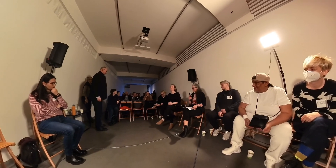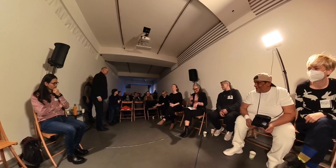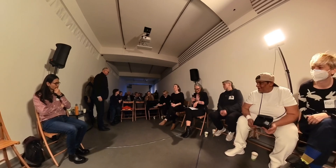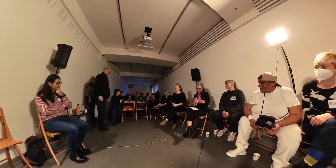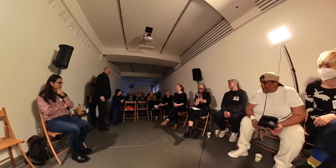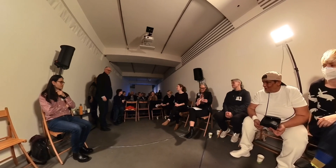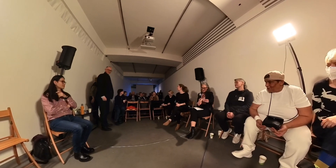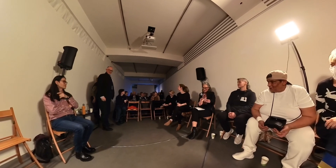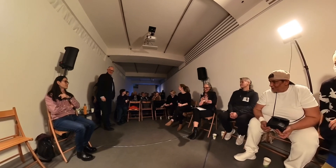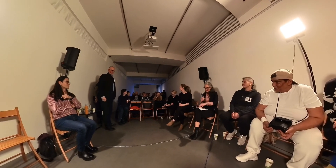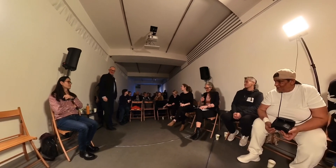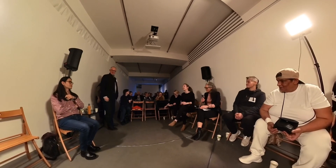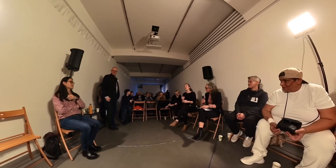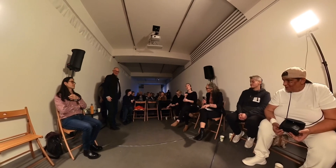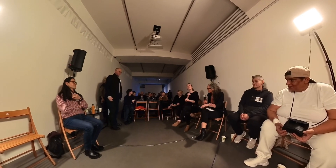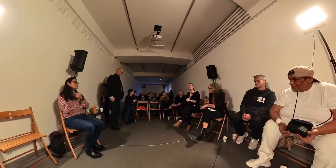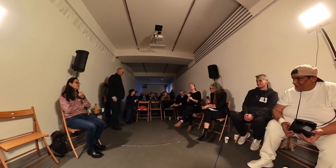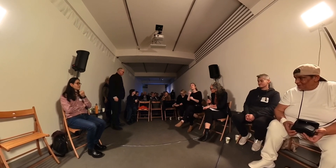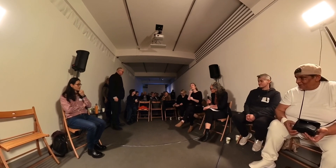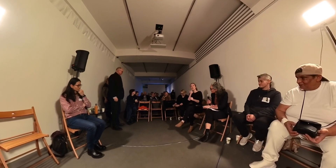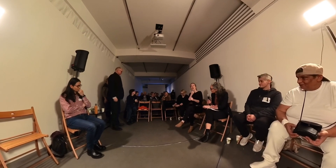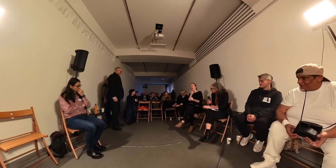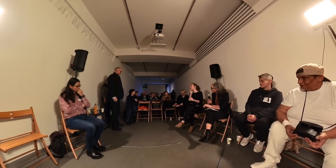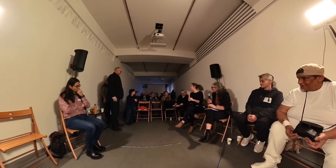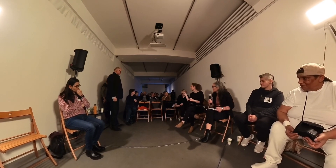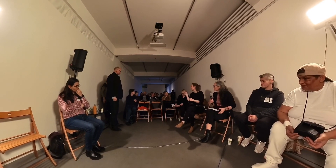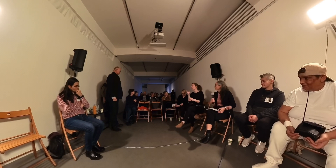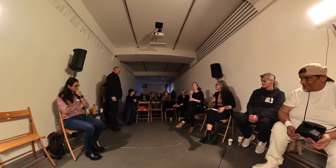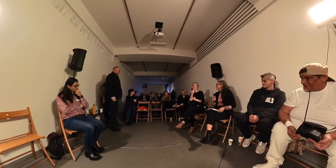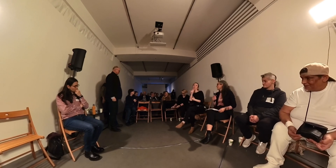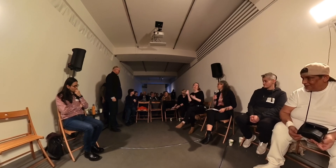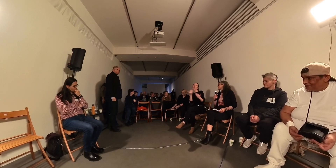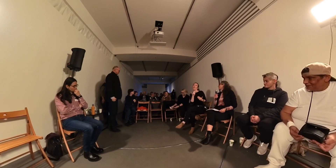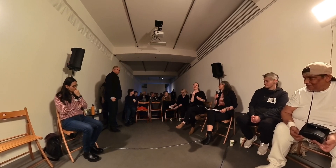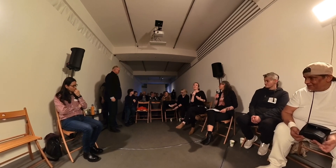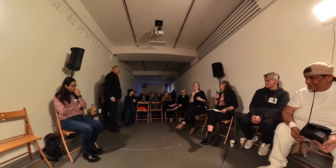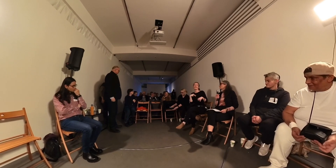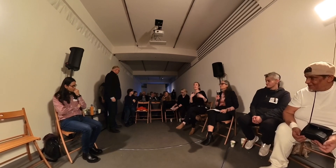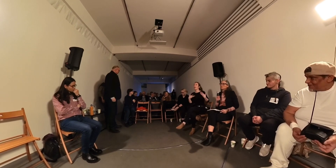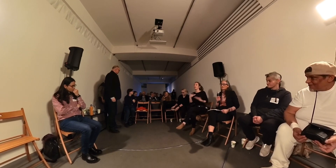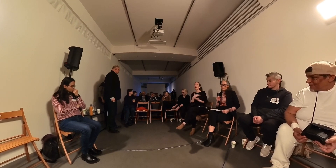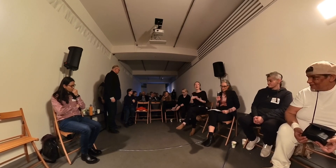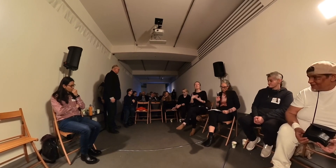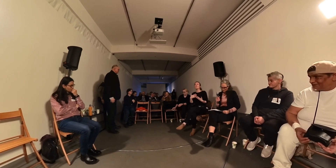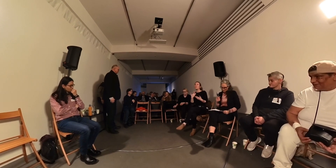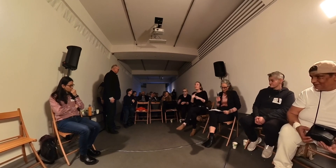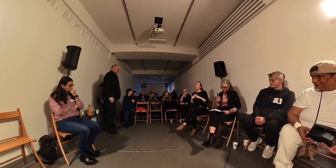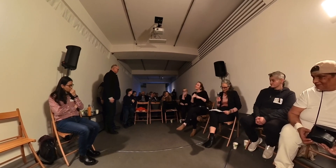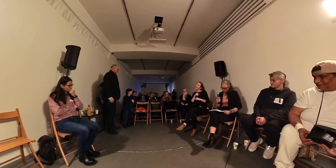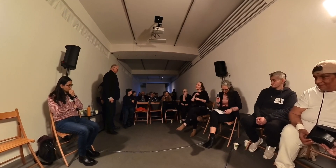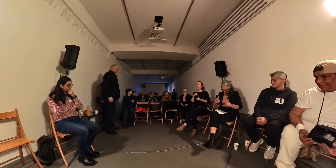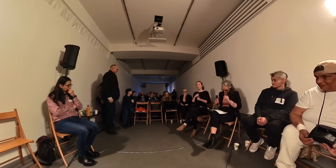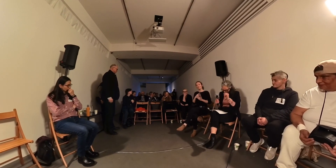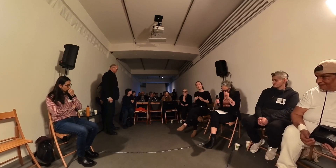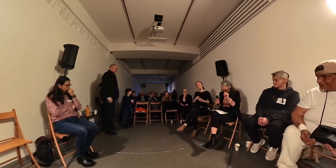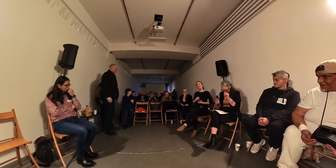Jo, super. Jo, já jsem chtěla strašně poděkovat za tu debatu a za tohleto sdílení a myslím si, že bylo hrozně